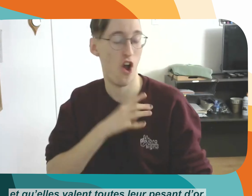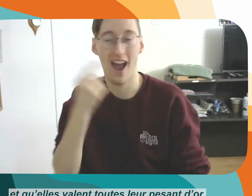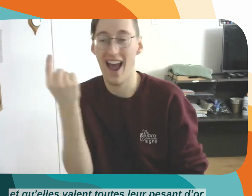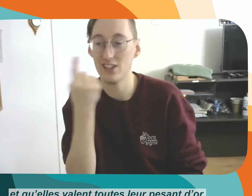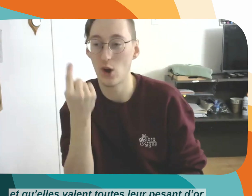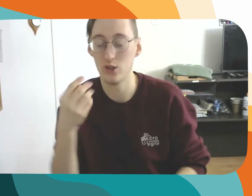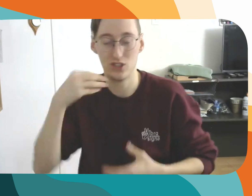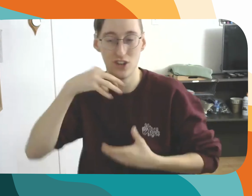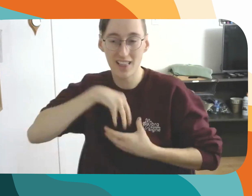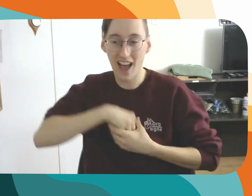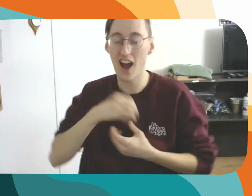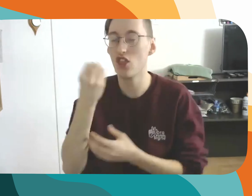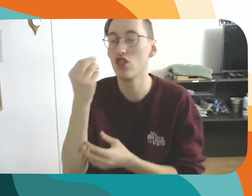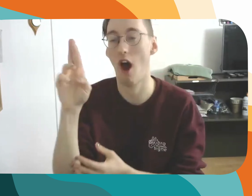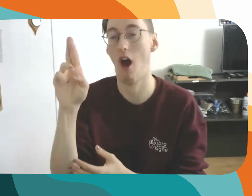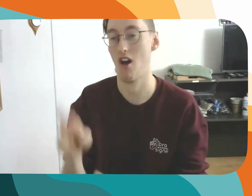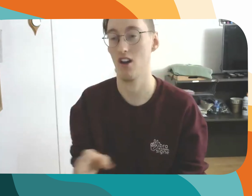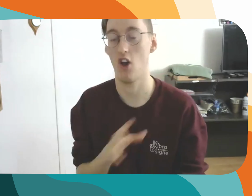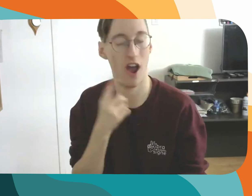tous leur pesant d'or.